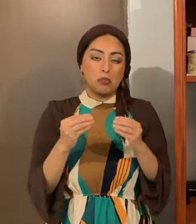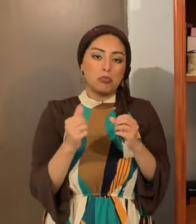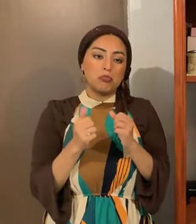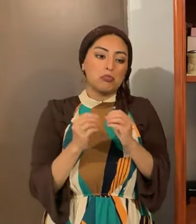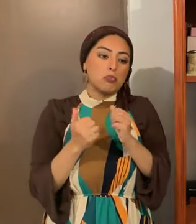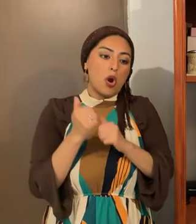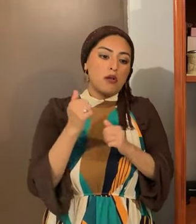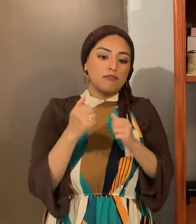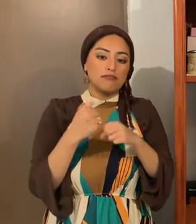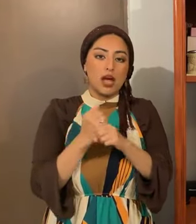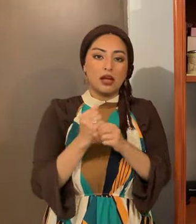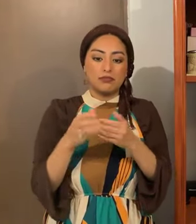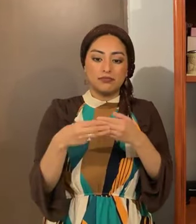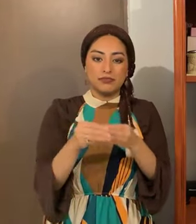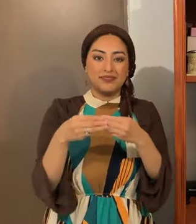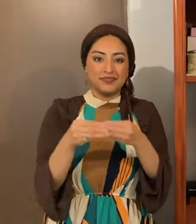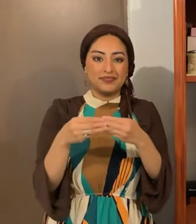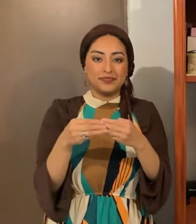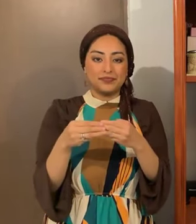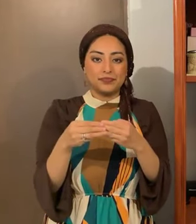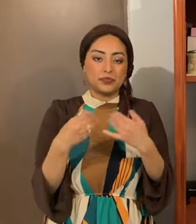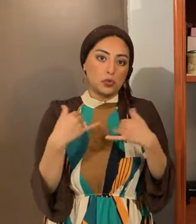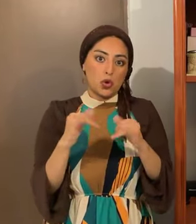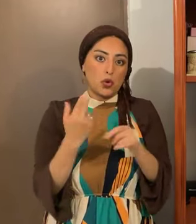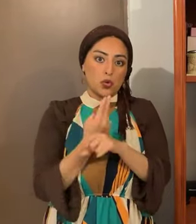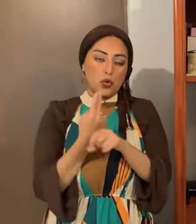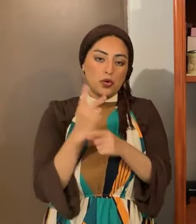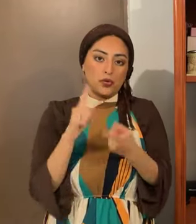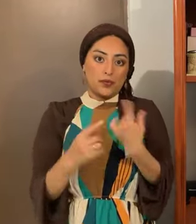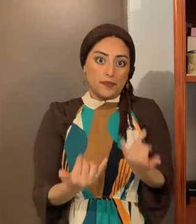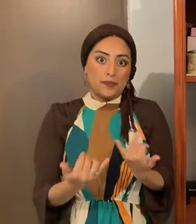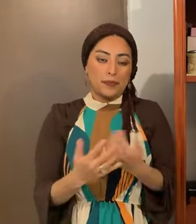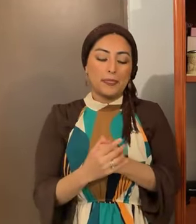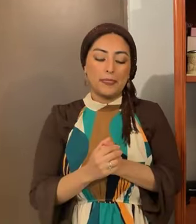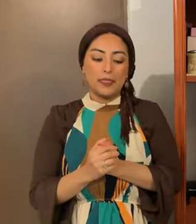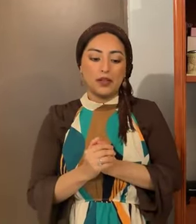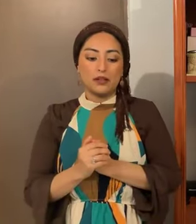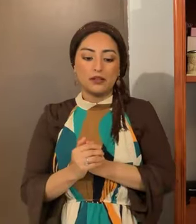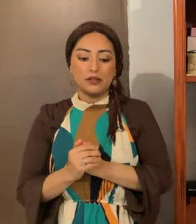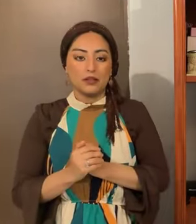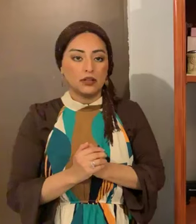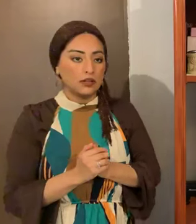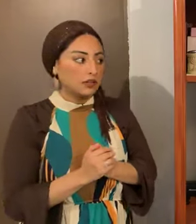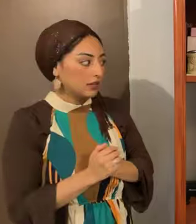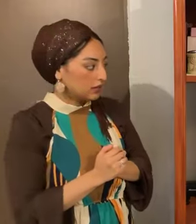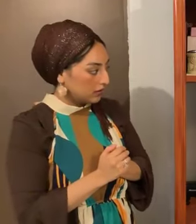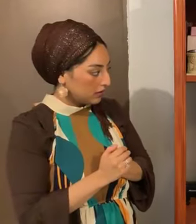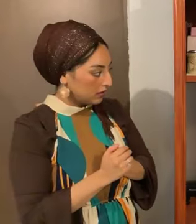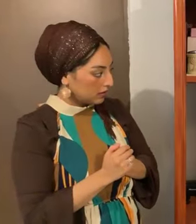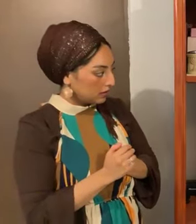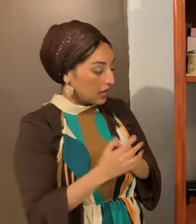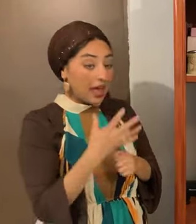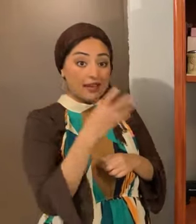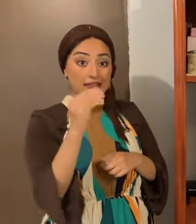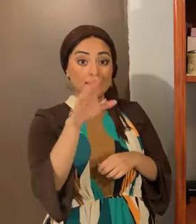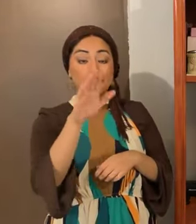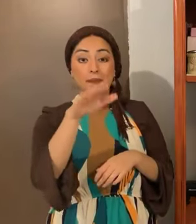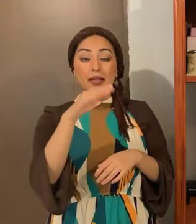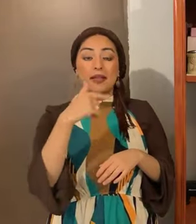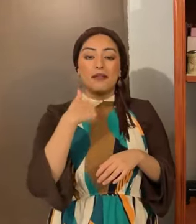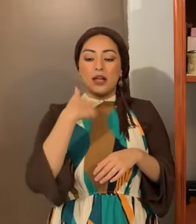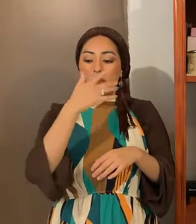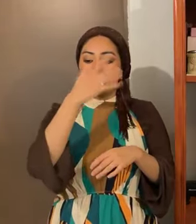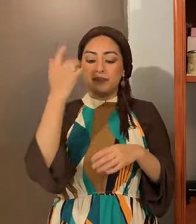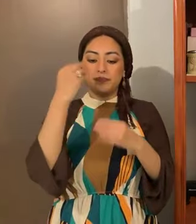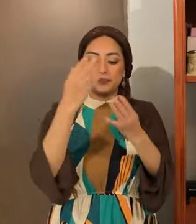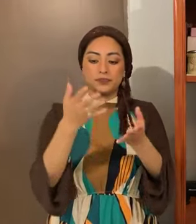madera, las seguimos utilizando toda Rabá el Eterno. Entonces, de aquí hay, por supuesto, algo bien importante. Además